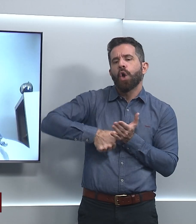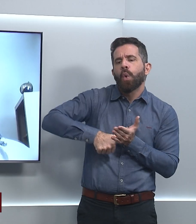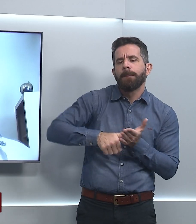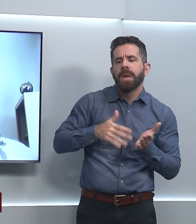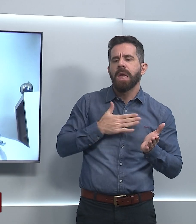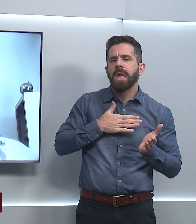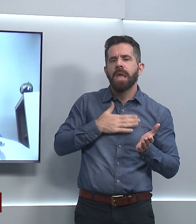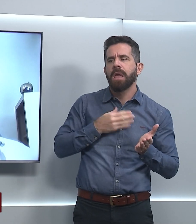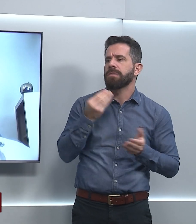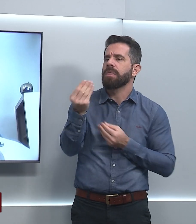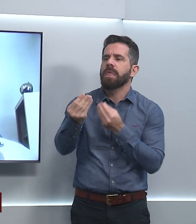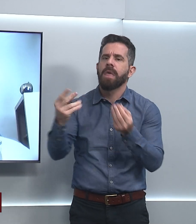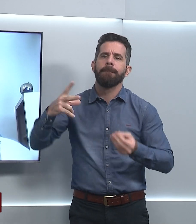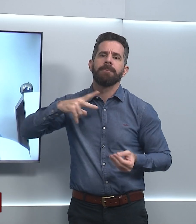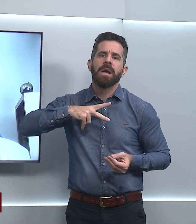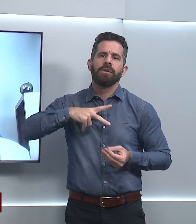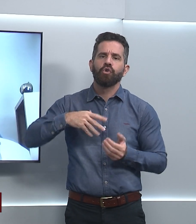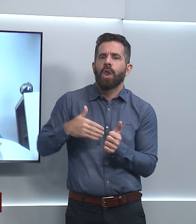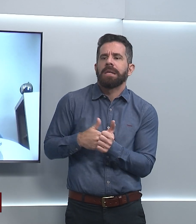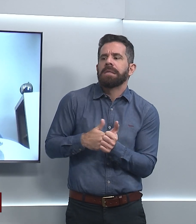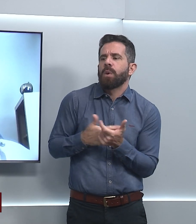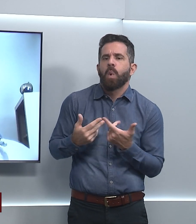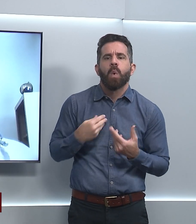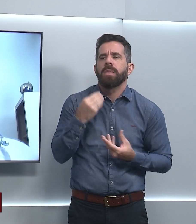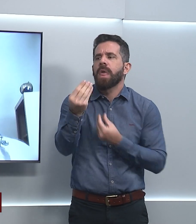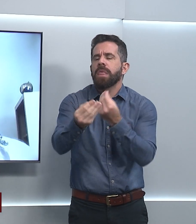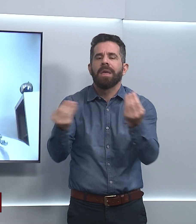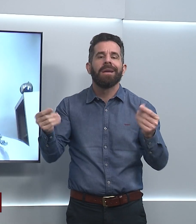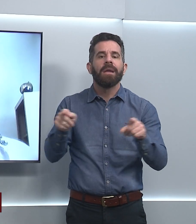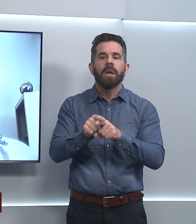não passem a acreditar